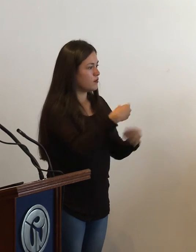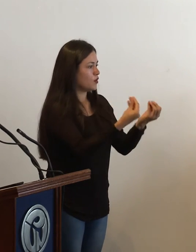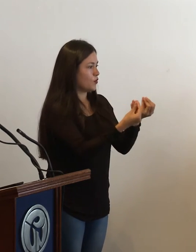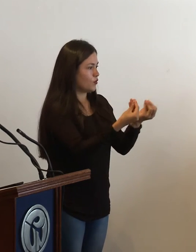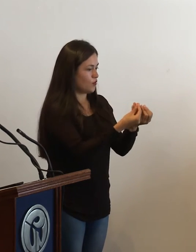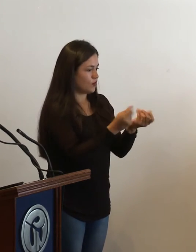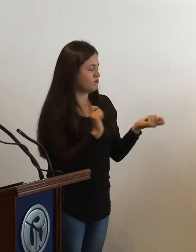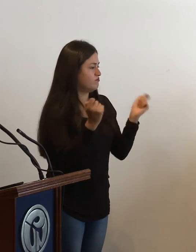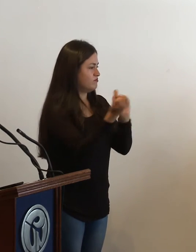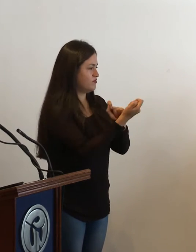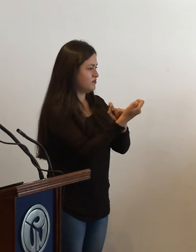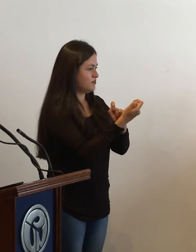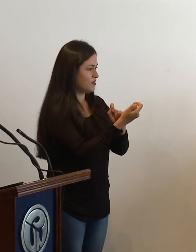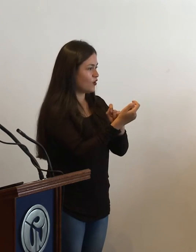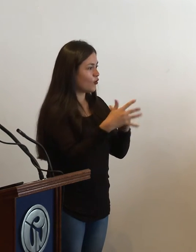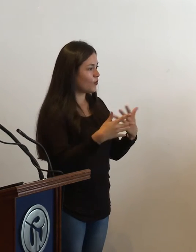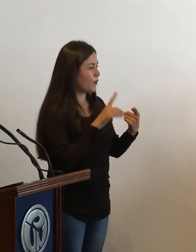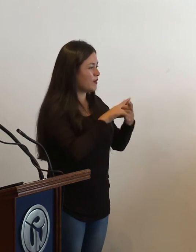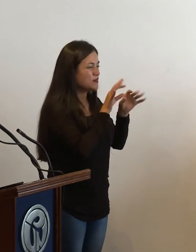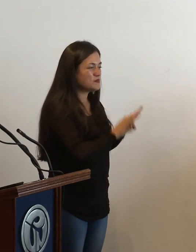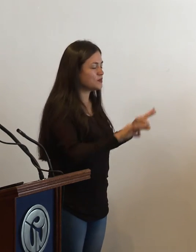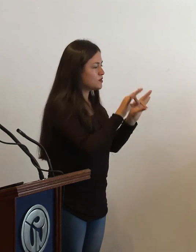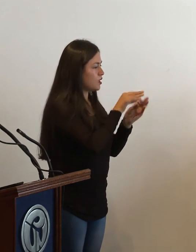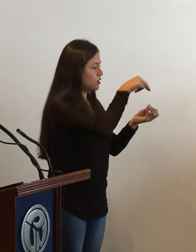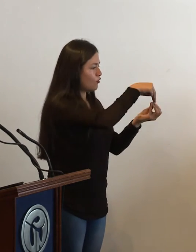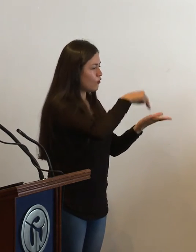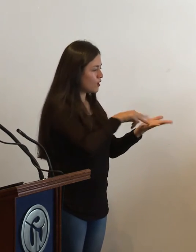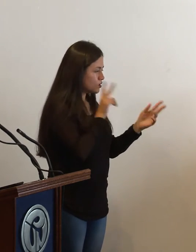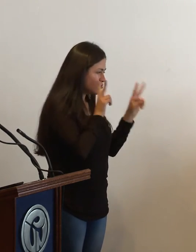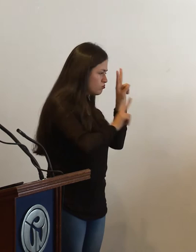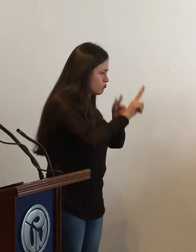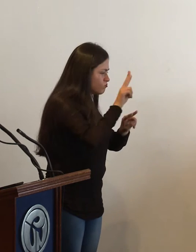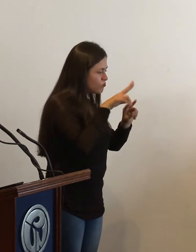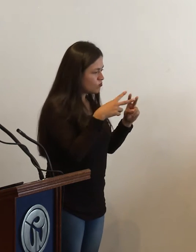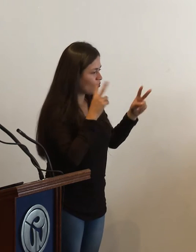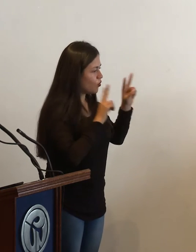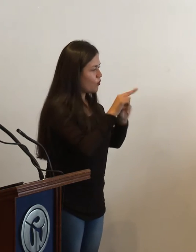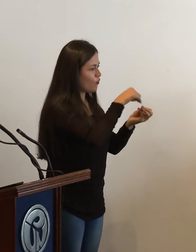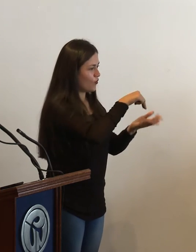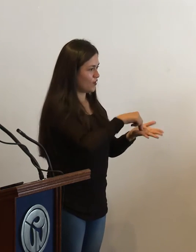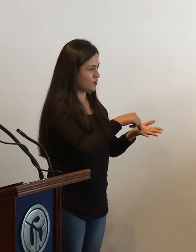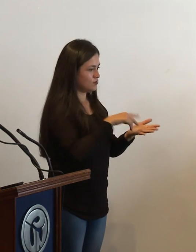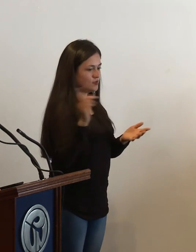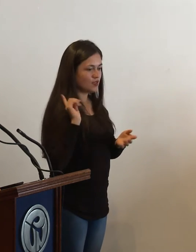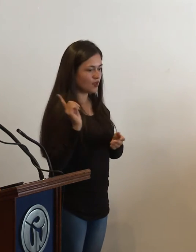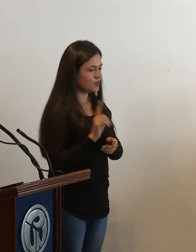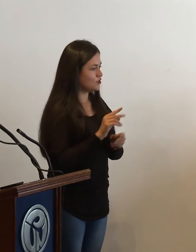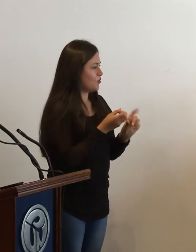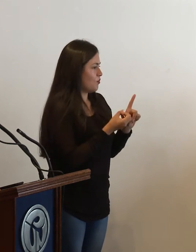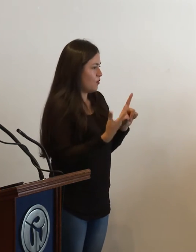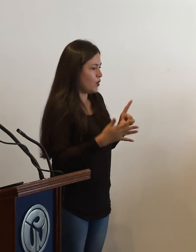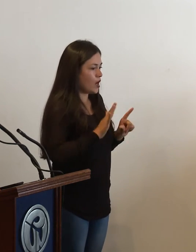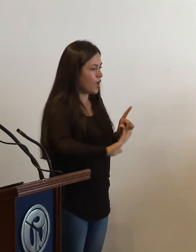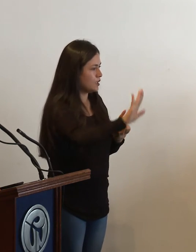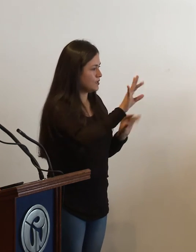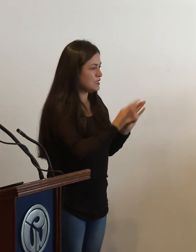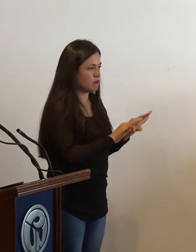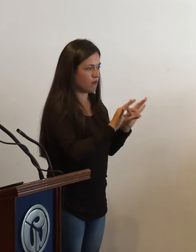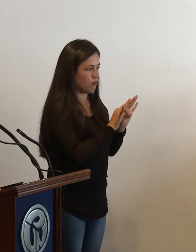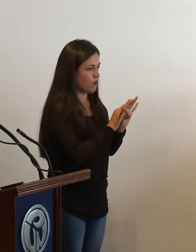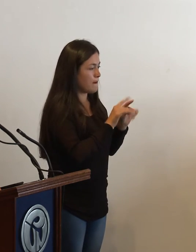colectiva, desde la lectura de los contextos. Pues esa ha sido una tradición de la educación popular,